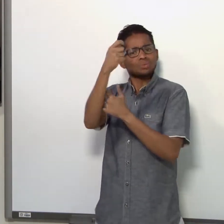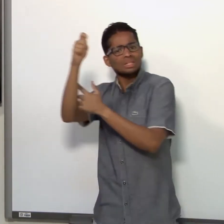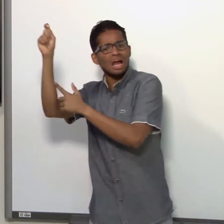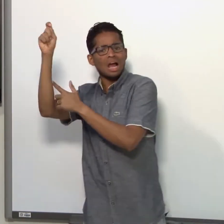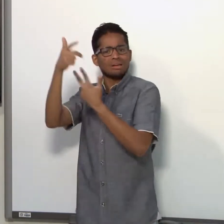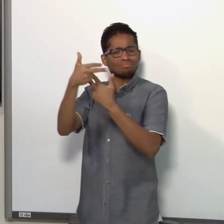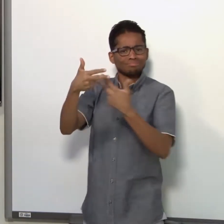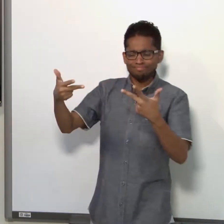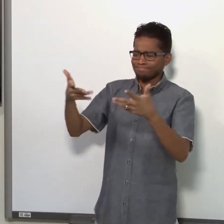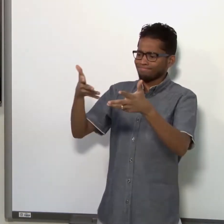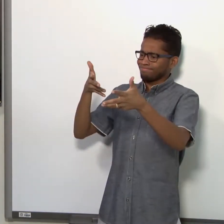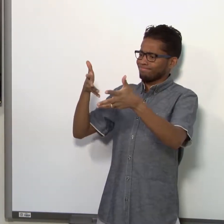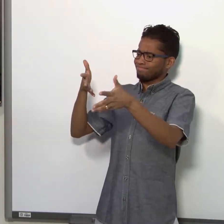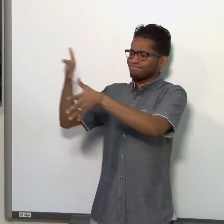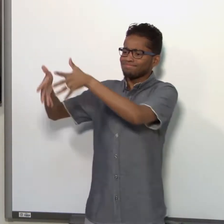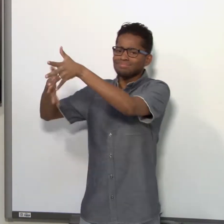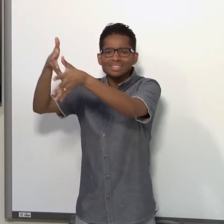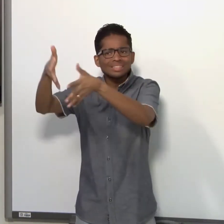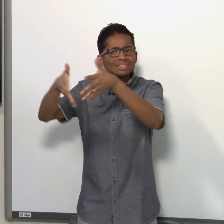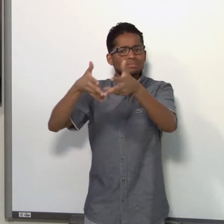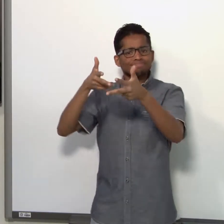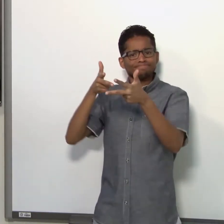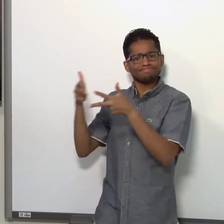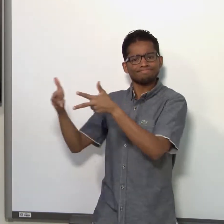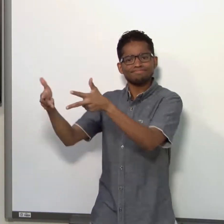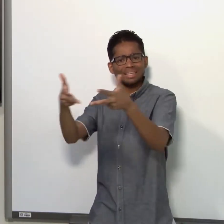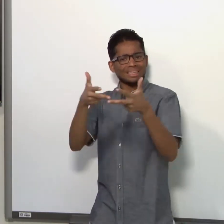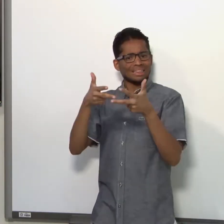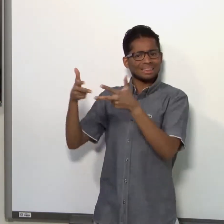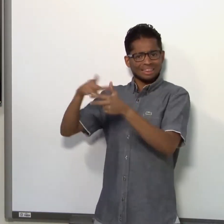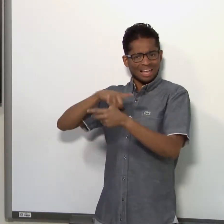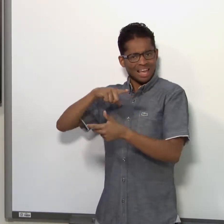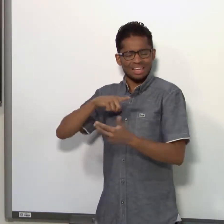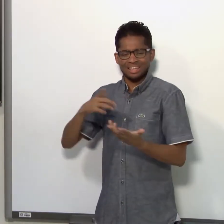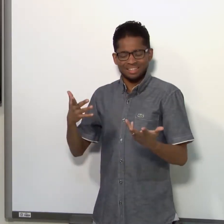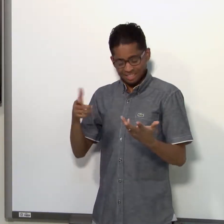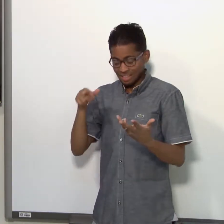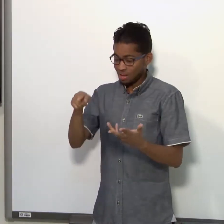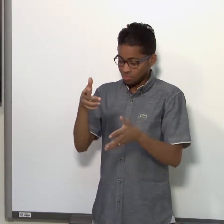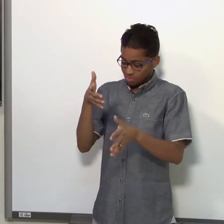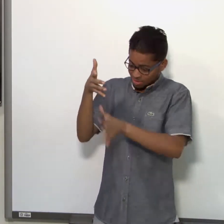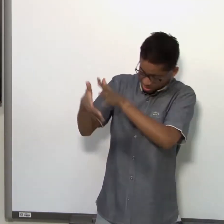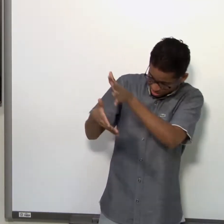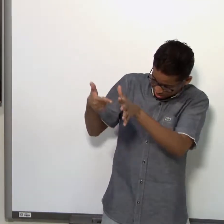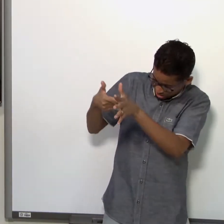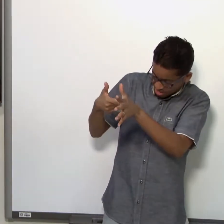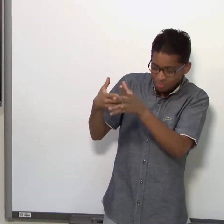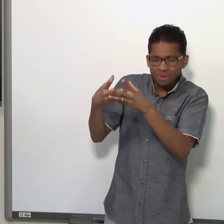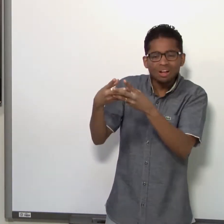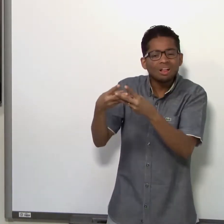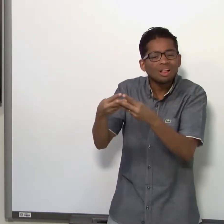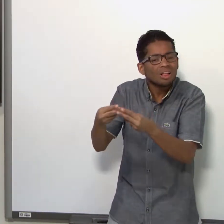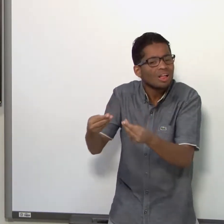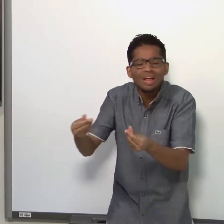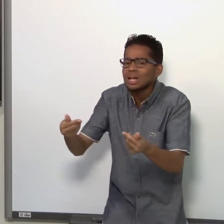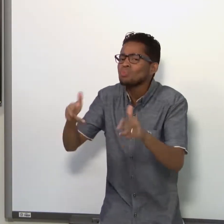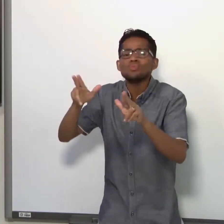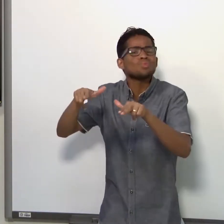Em associações, surdos adultos utilizavam a língua de sinais para se comunicar. E com isso, a língua de sinais nunca